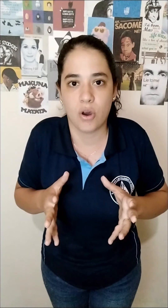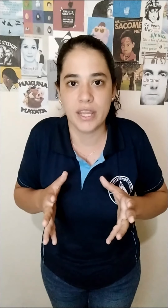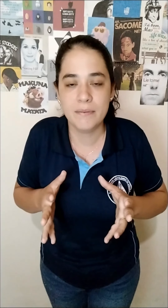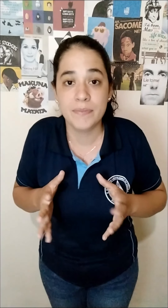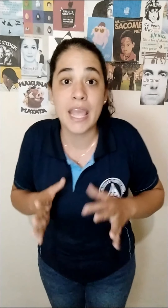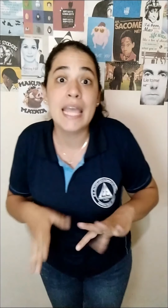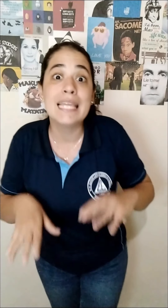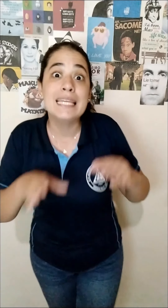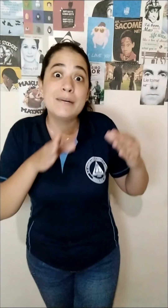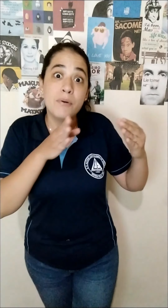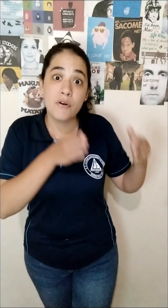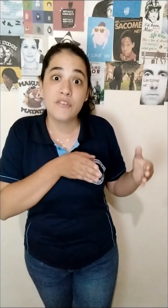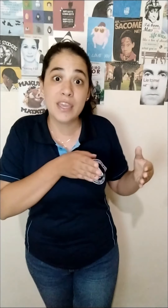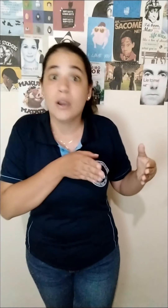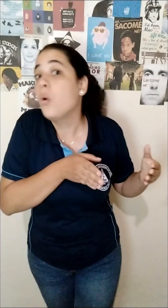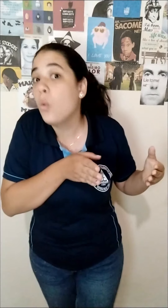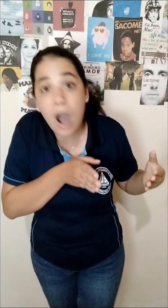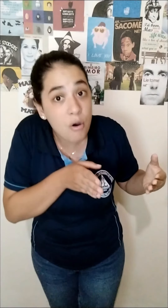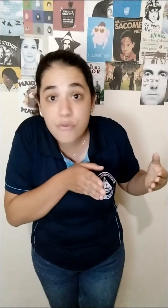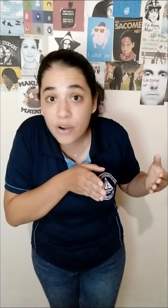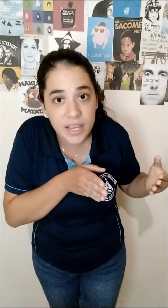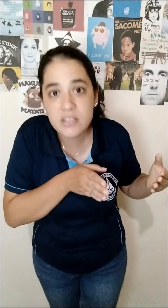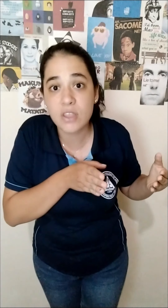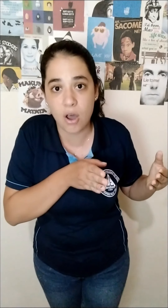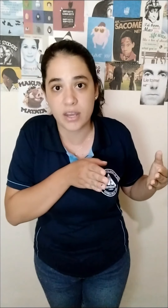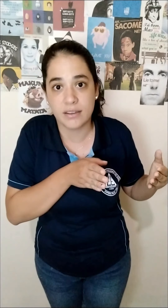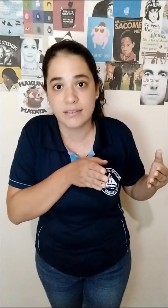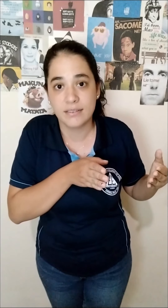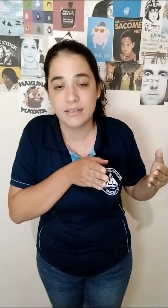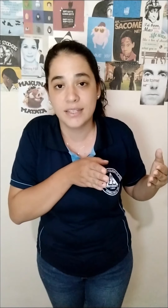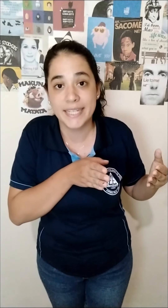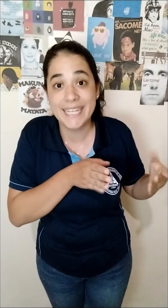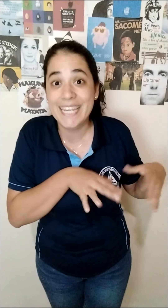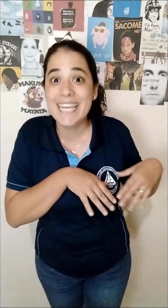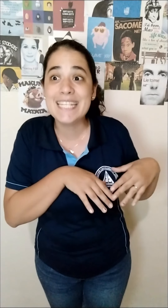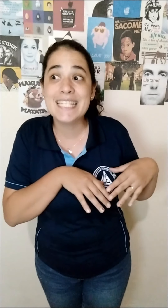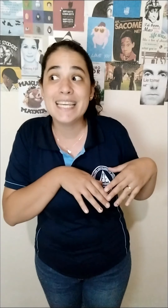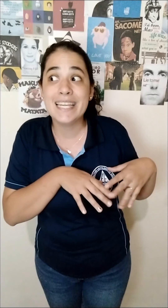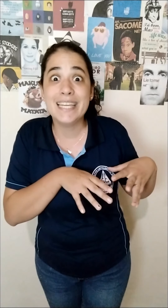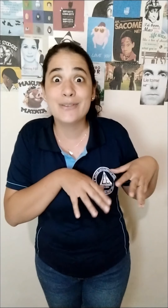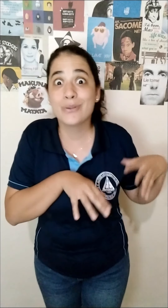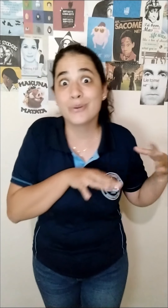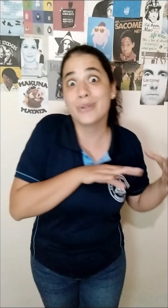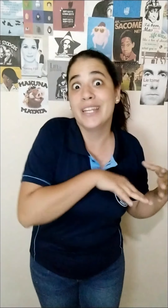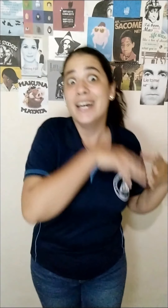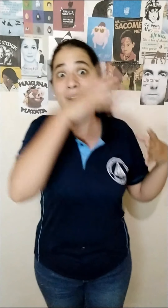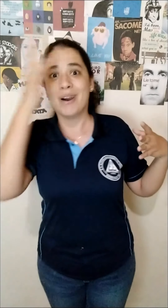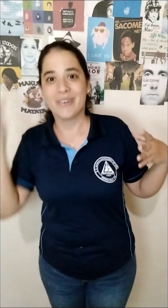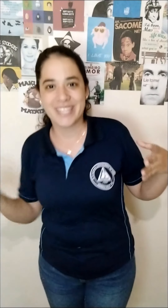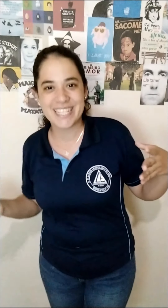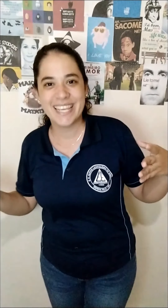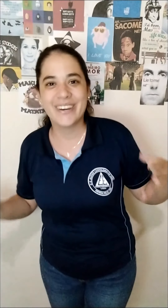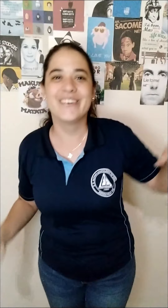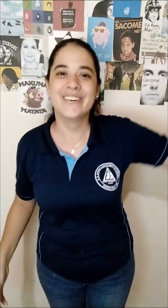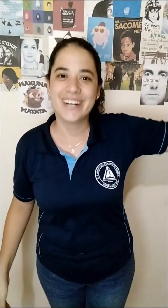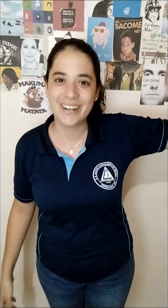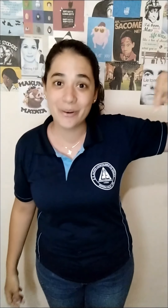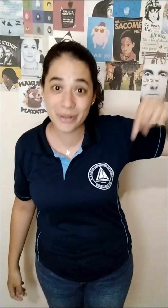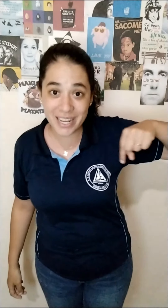história. Por fim, qual foi a história. E se isso tudo não aconteceu, o